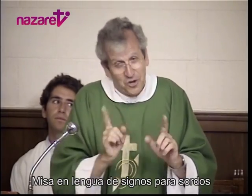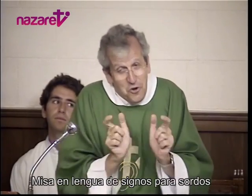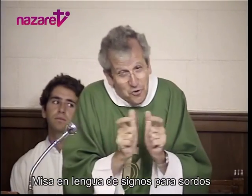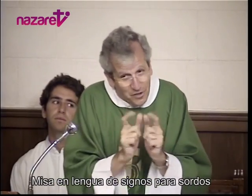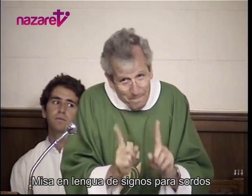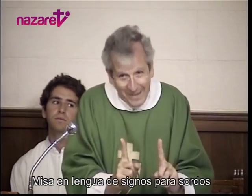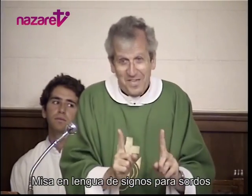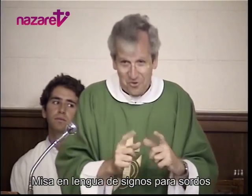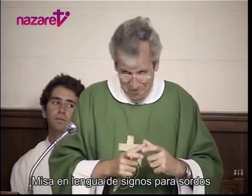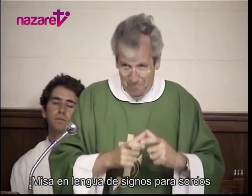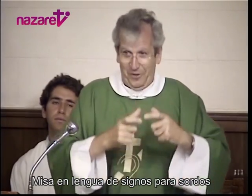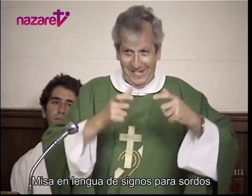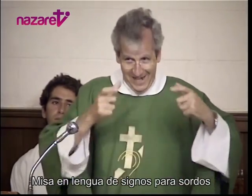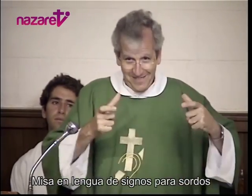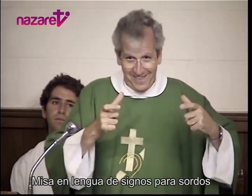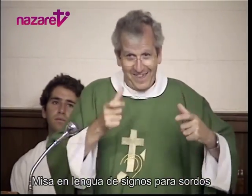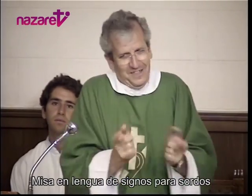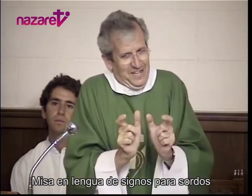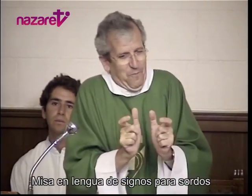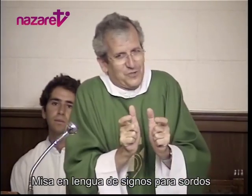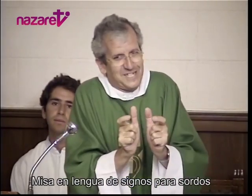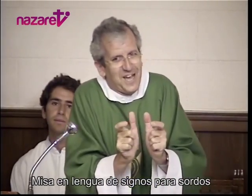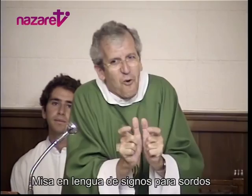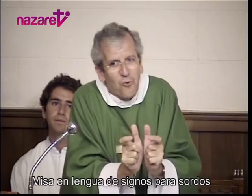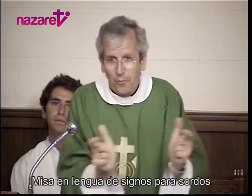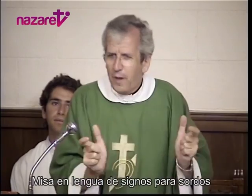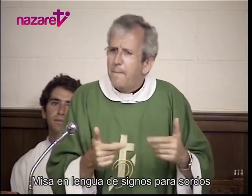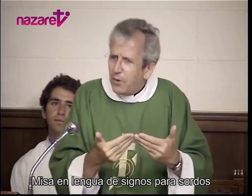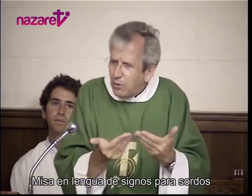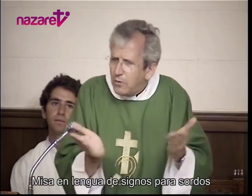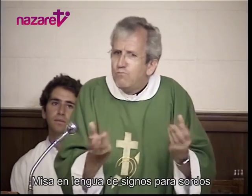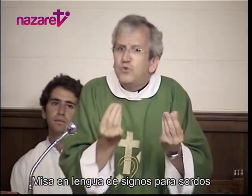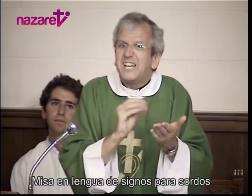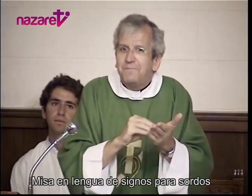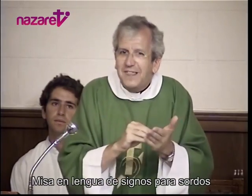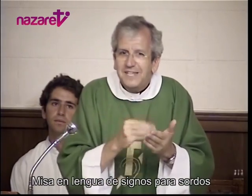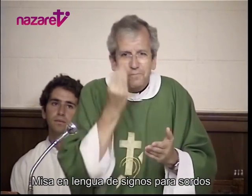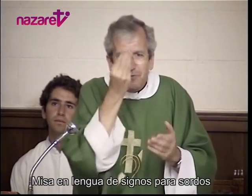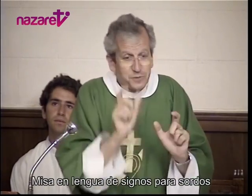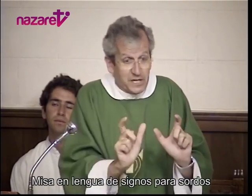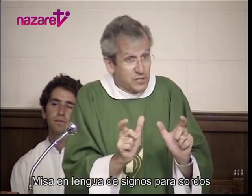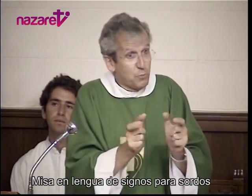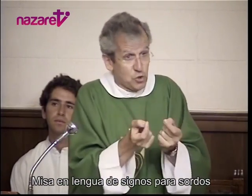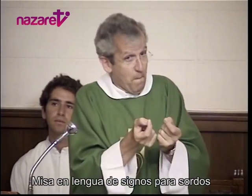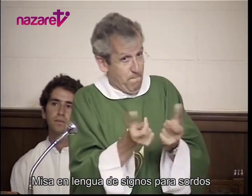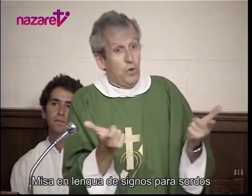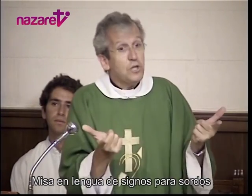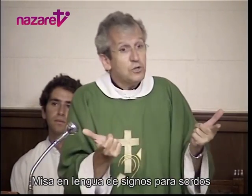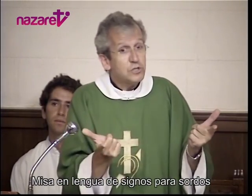no tan pequeño, porque es grande, que tampoco es que sea un grupo. Pero bueno, muchas veces podemos pensar que somos poquitos,